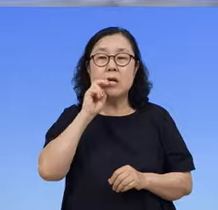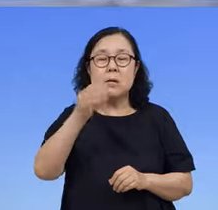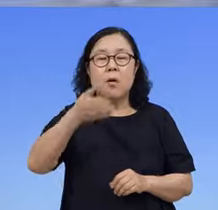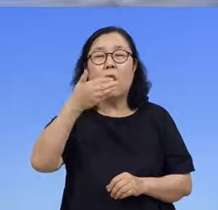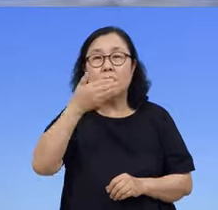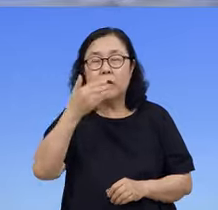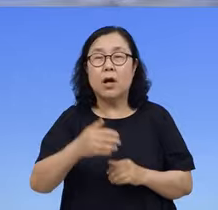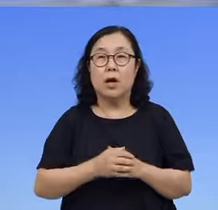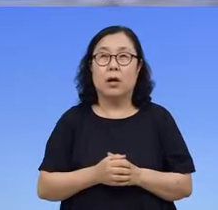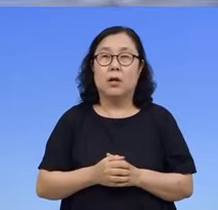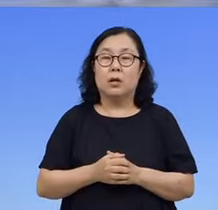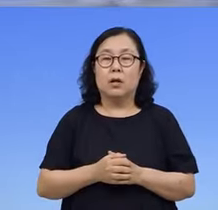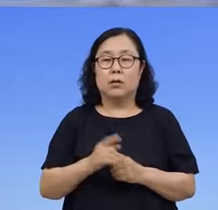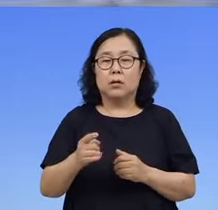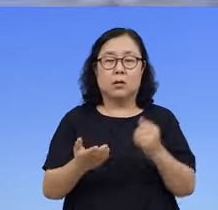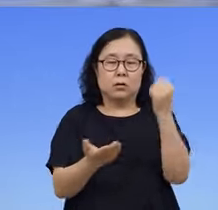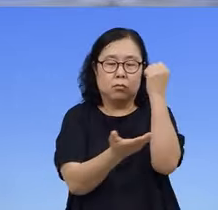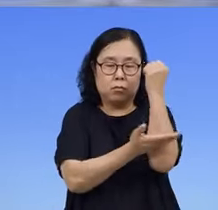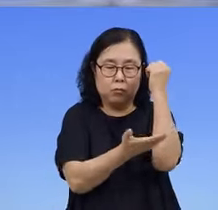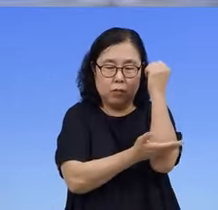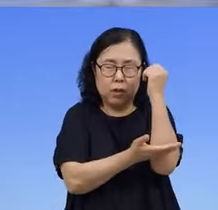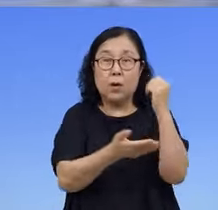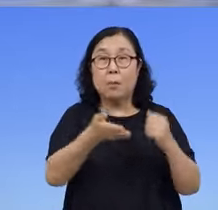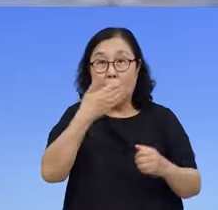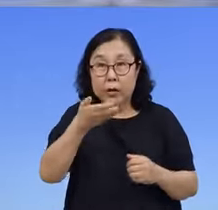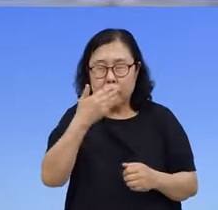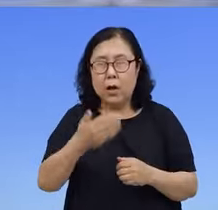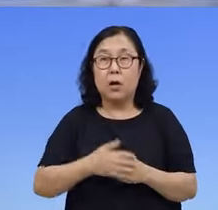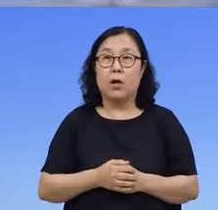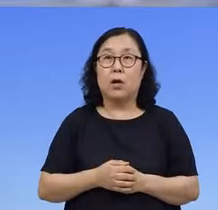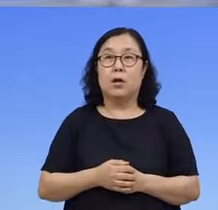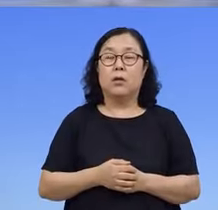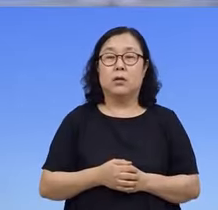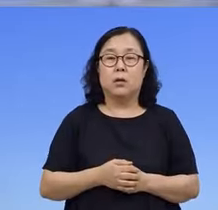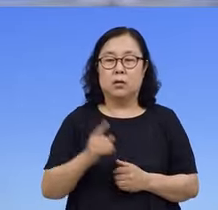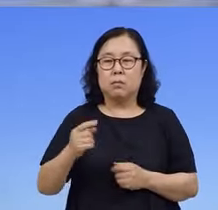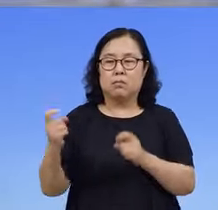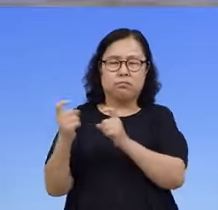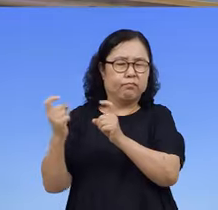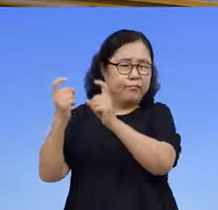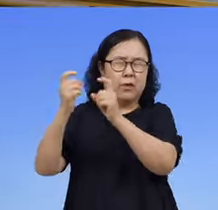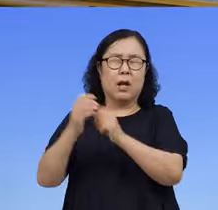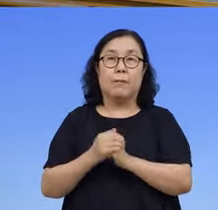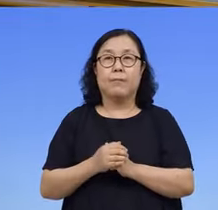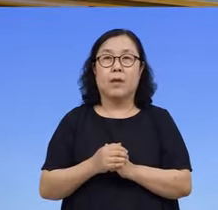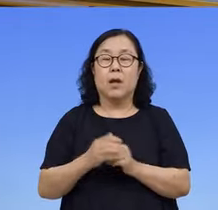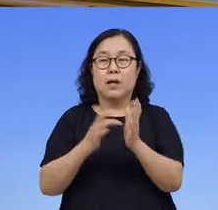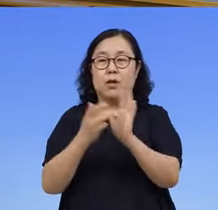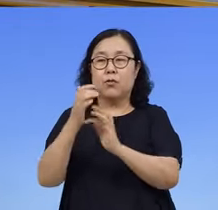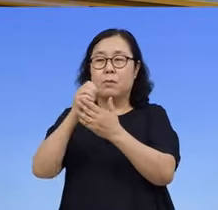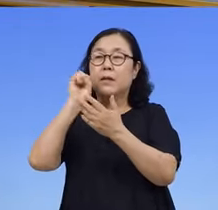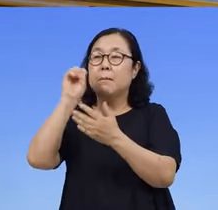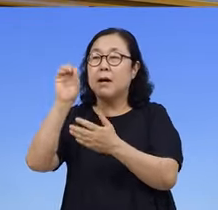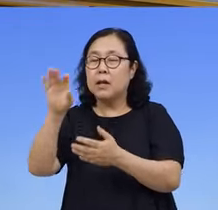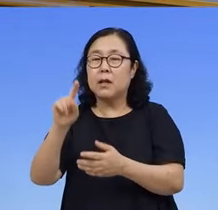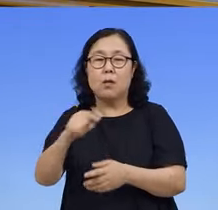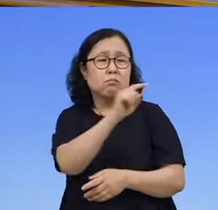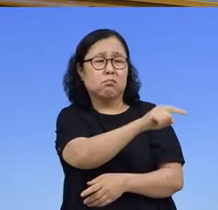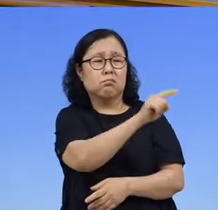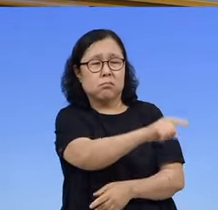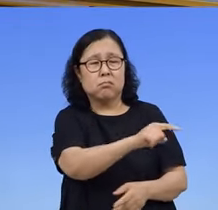있습니다. 배가 고파가지고 이삭을 잘라 먹었는데, 그랬더니 24절에서 또 시비를 겁니다. 바리새인들이 예수께